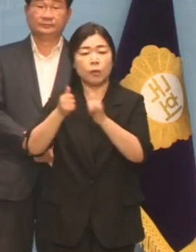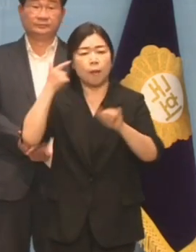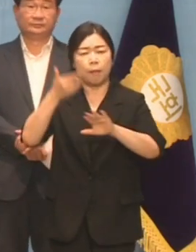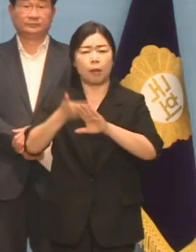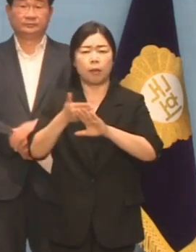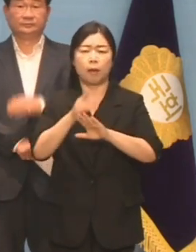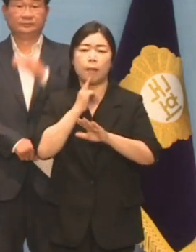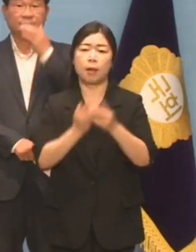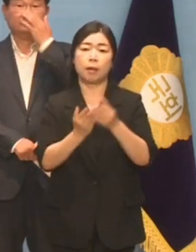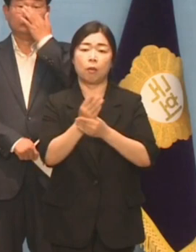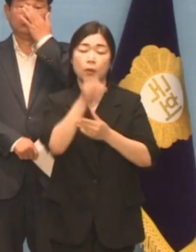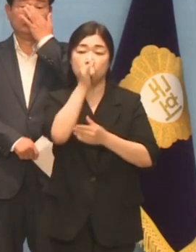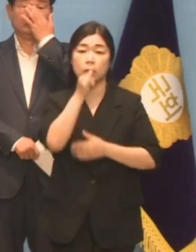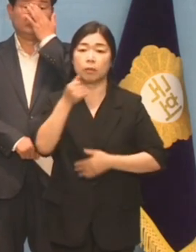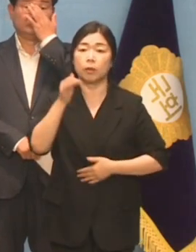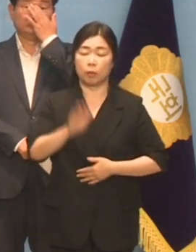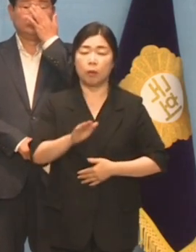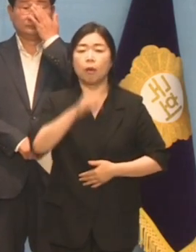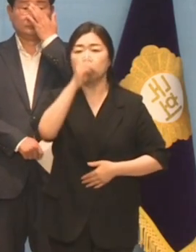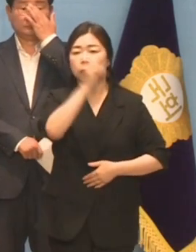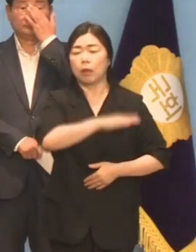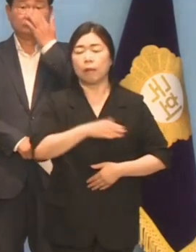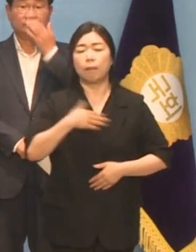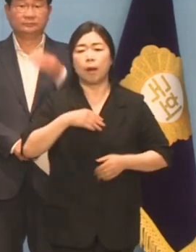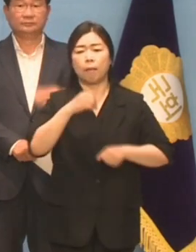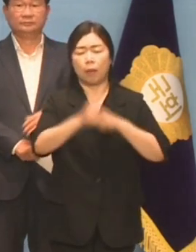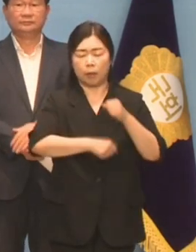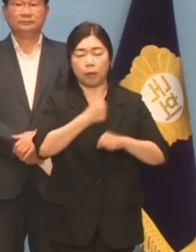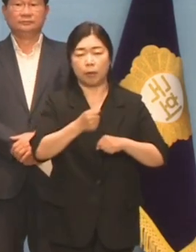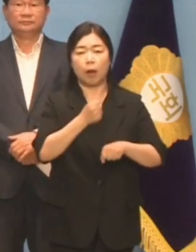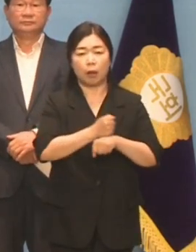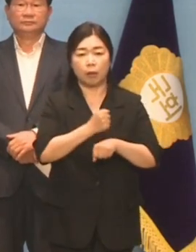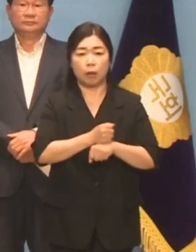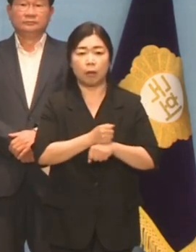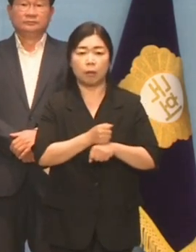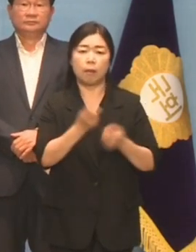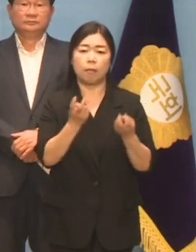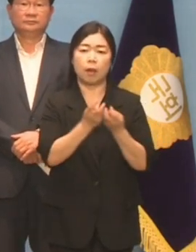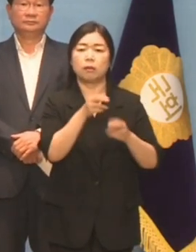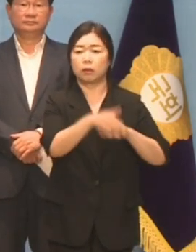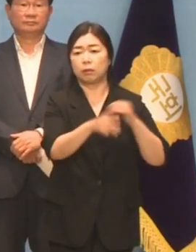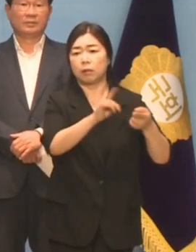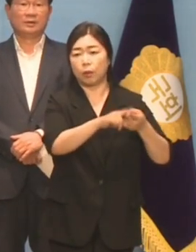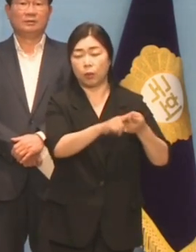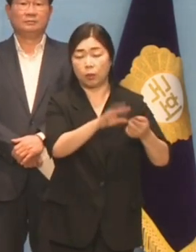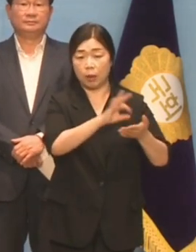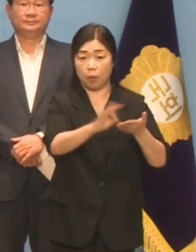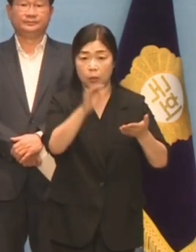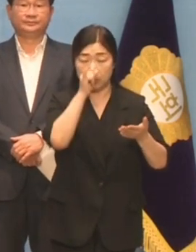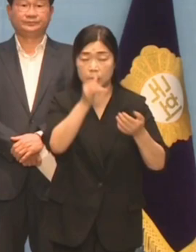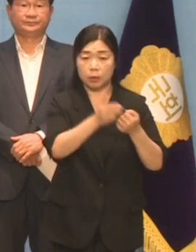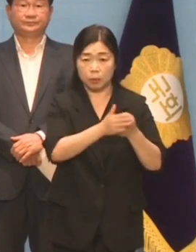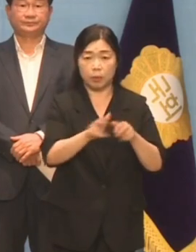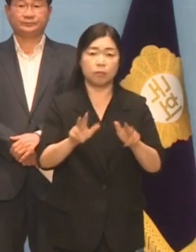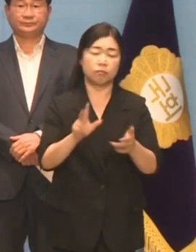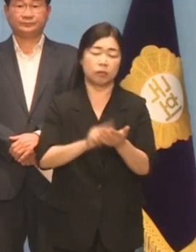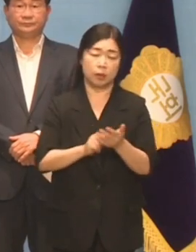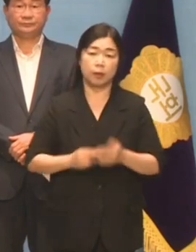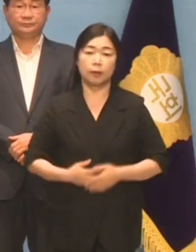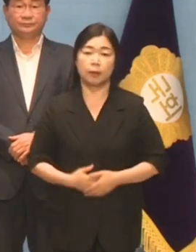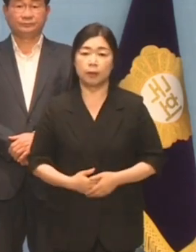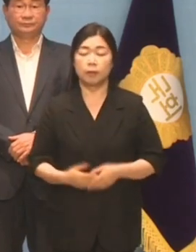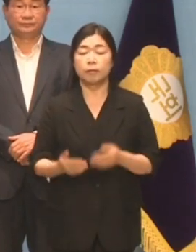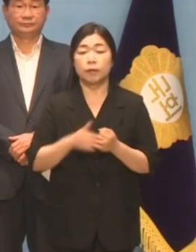내고 있음에도 불구하고 그저 내 멋대로 하겠다는 방식처럼 밀어붙여지고 있습니다.